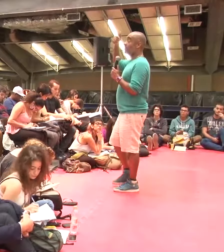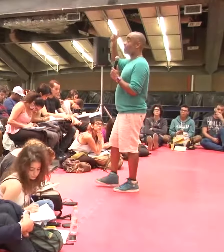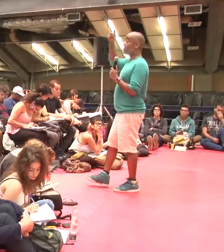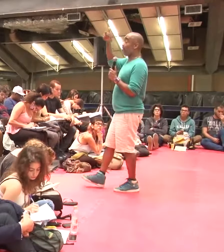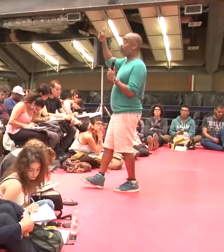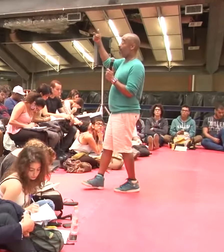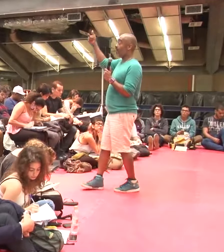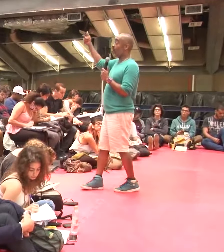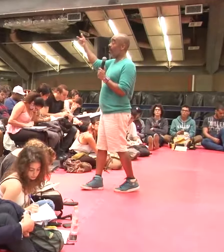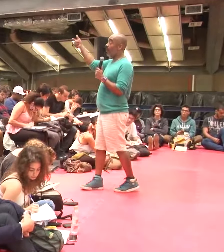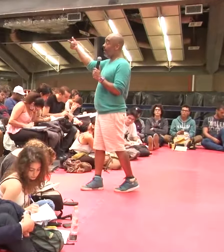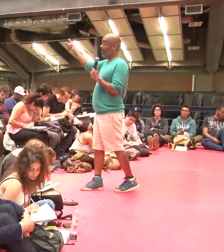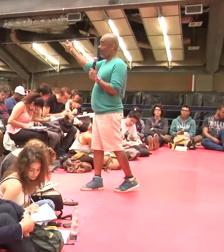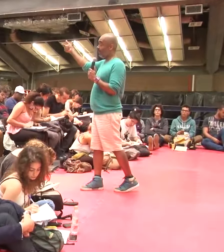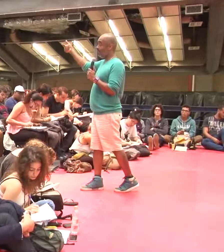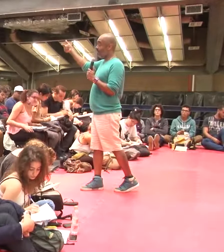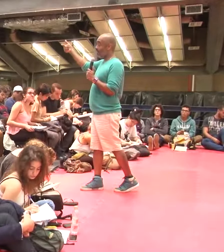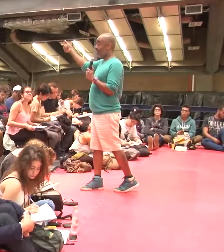ela pode conseguir um marido melhor,